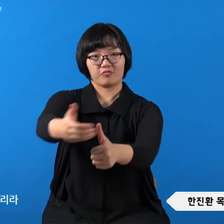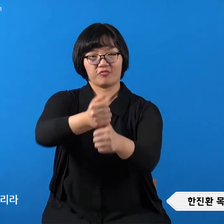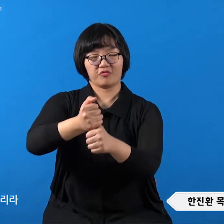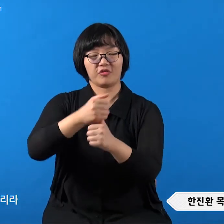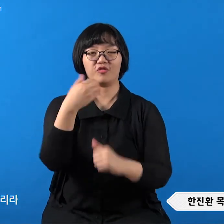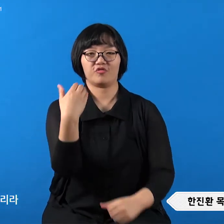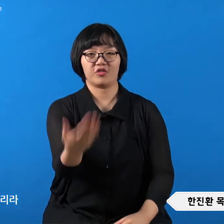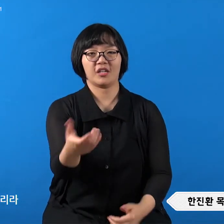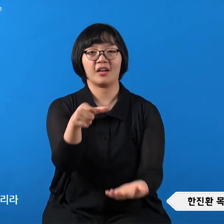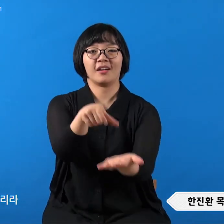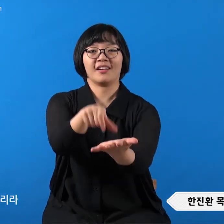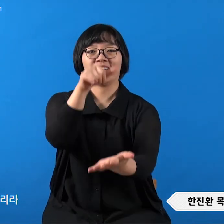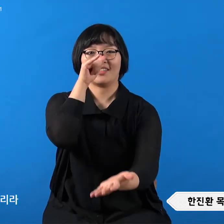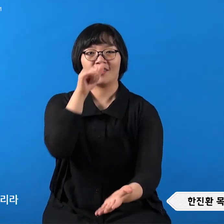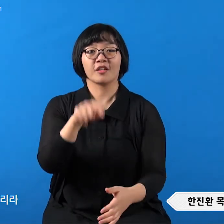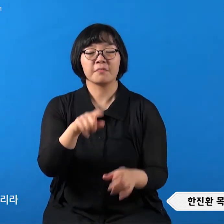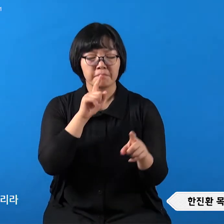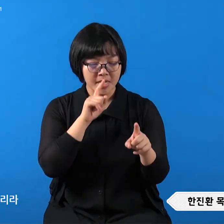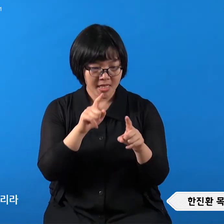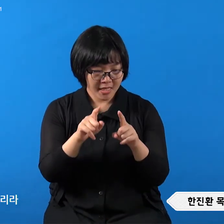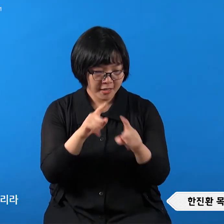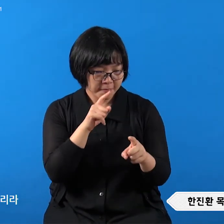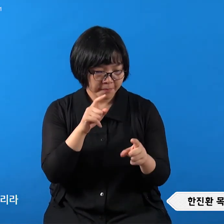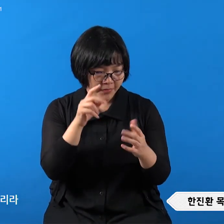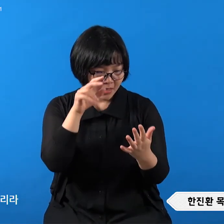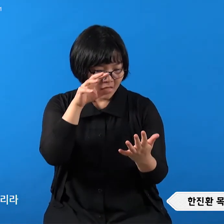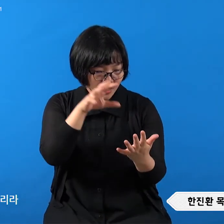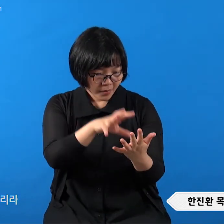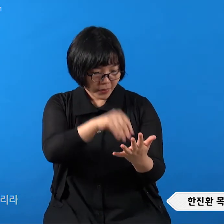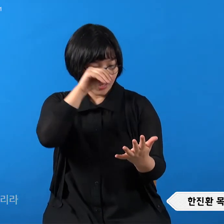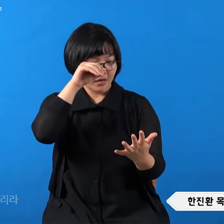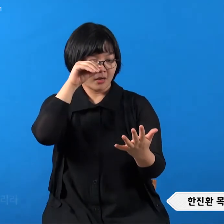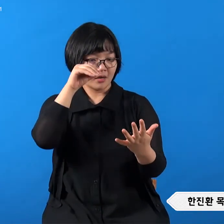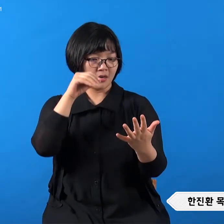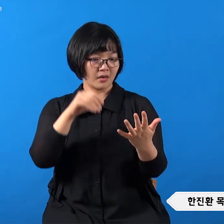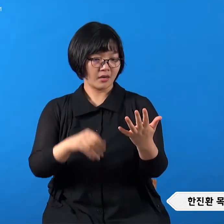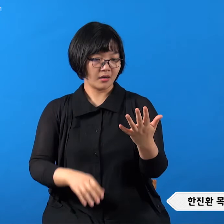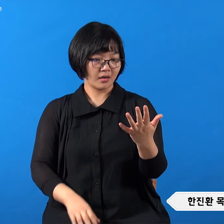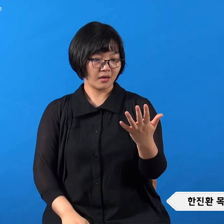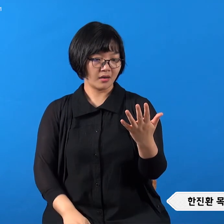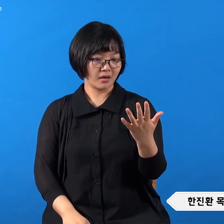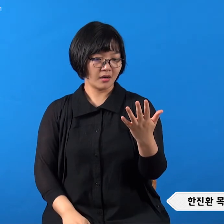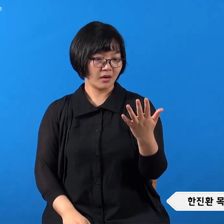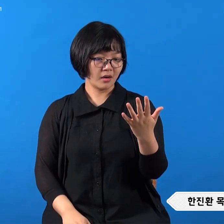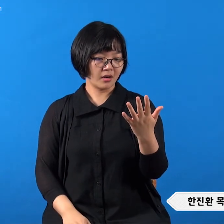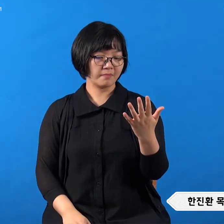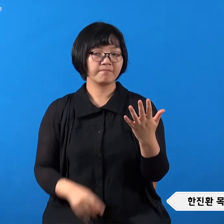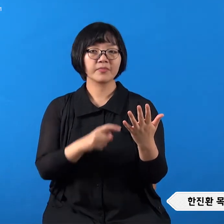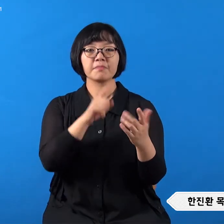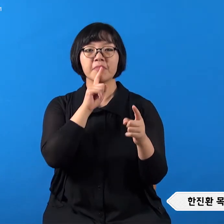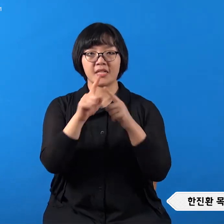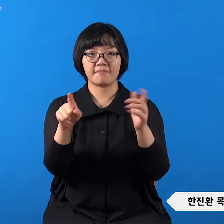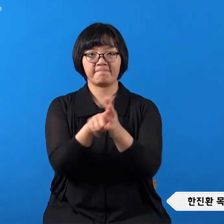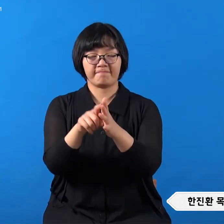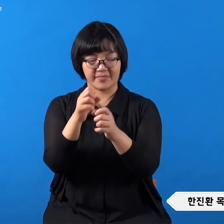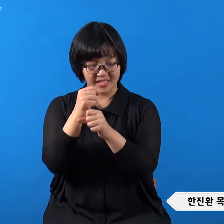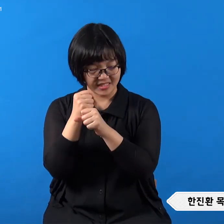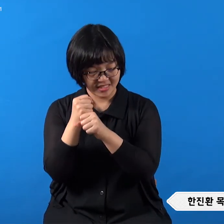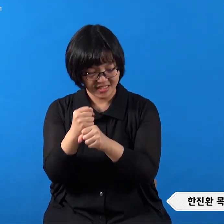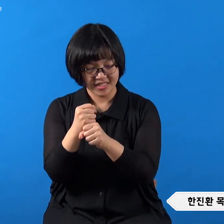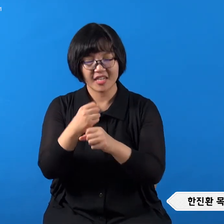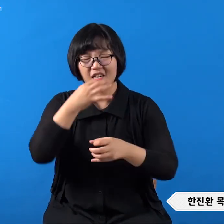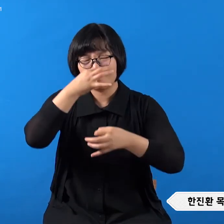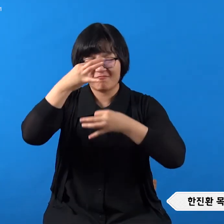붙들리라. 그 말씀이 너무나도 생생하게 다가온 것입니다. 그래서 그 말씀